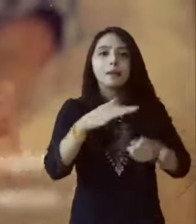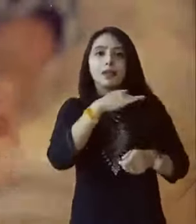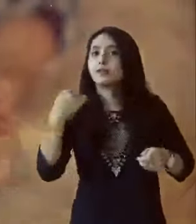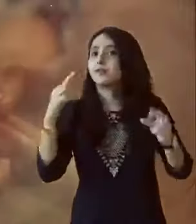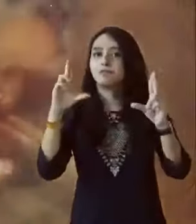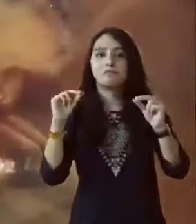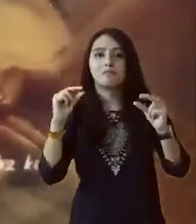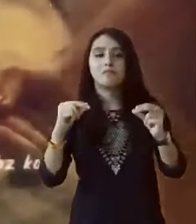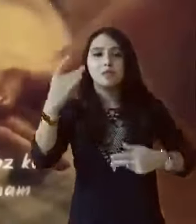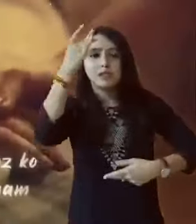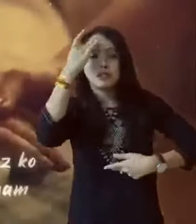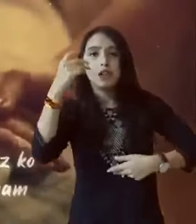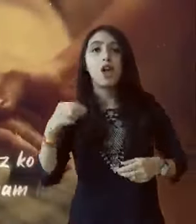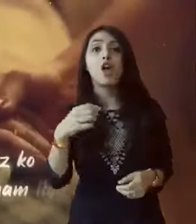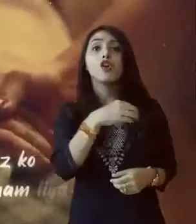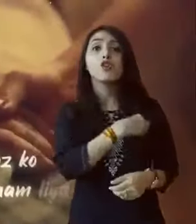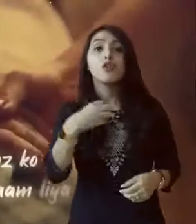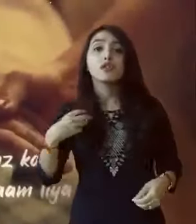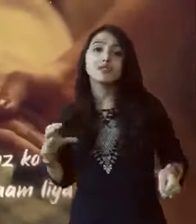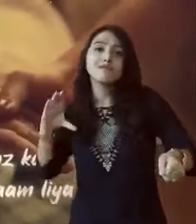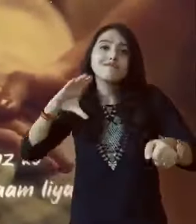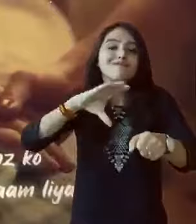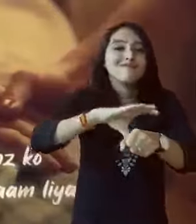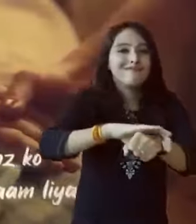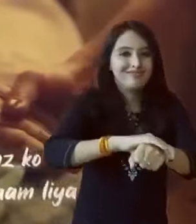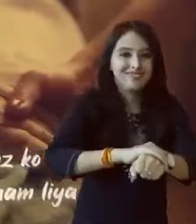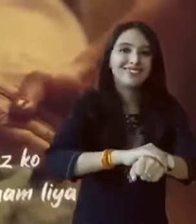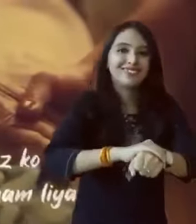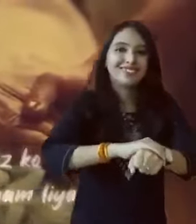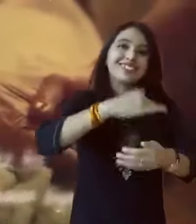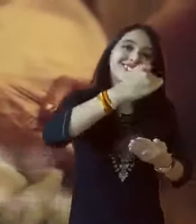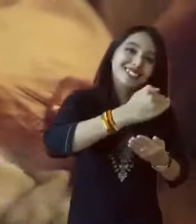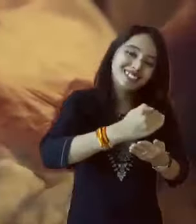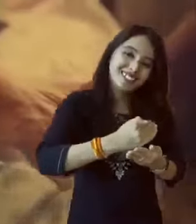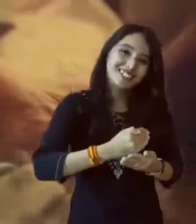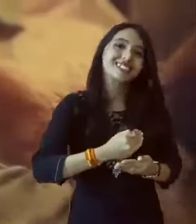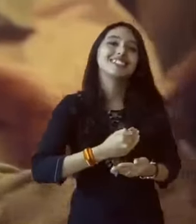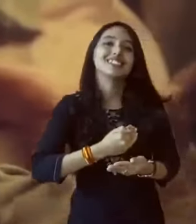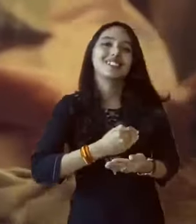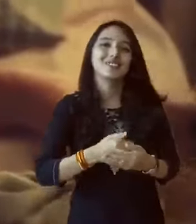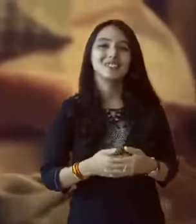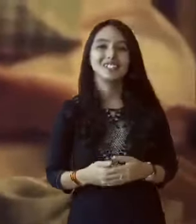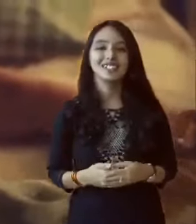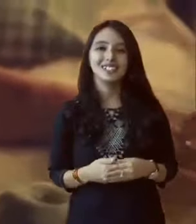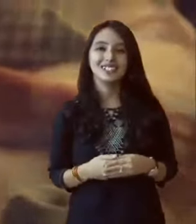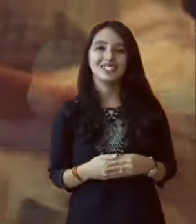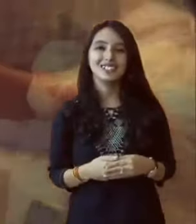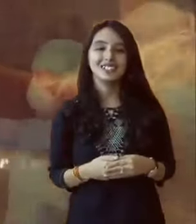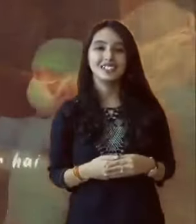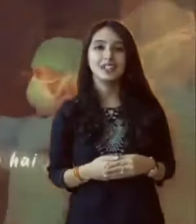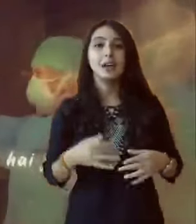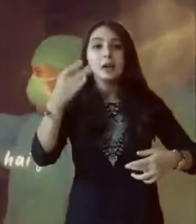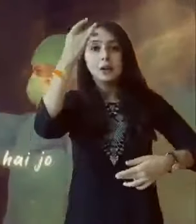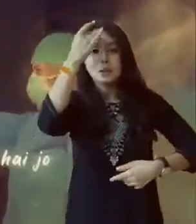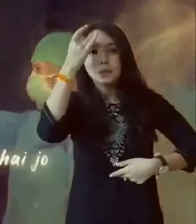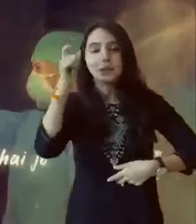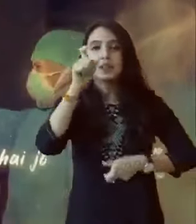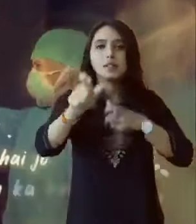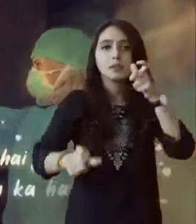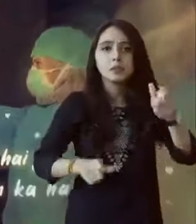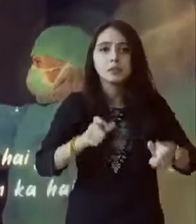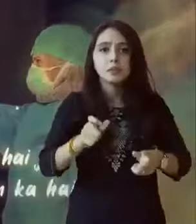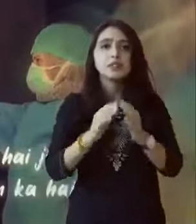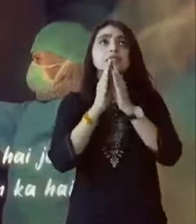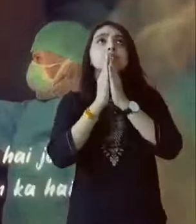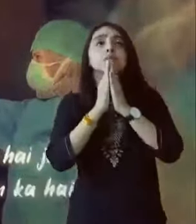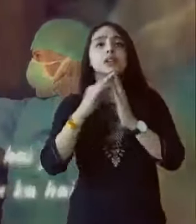थमने दी जिस नब्ज को हमने थाम लिया हम बीमार